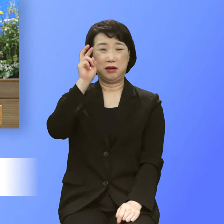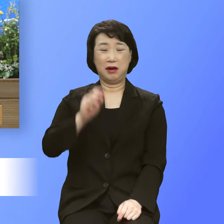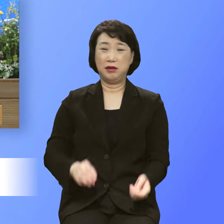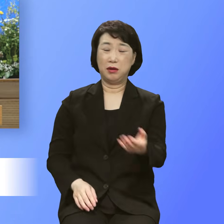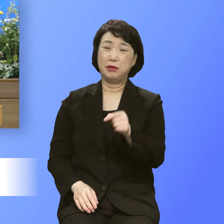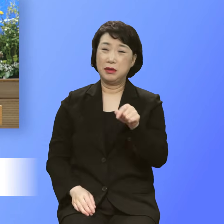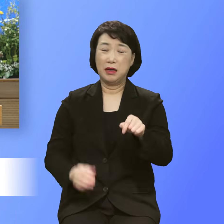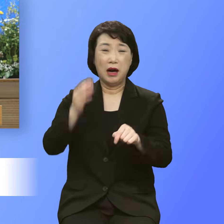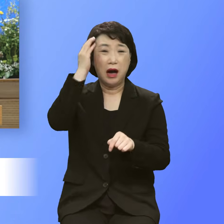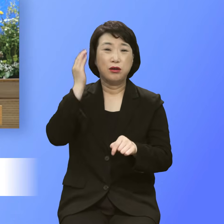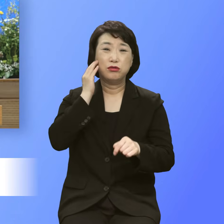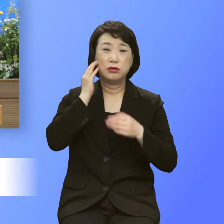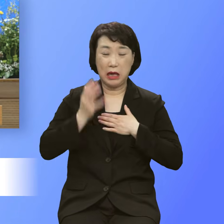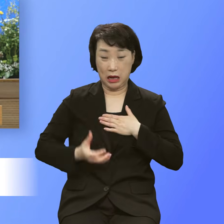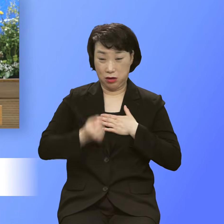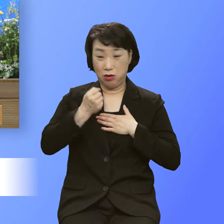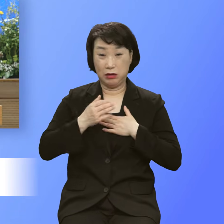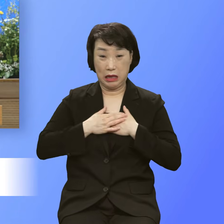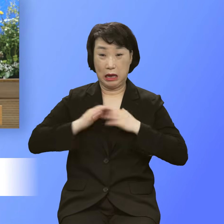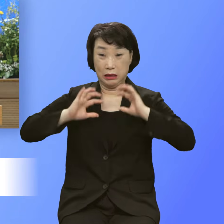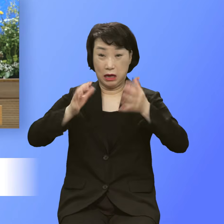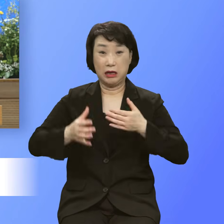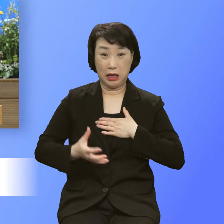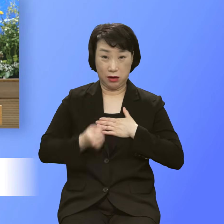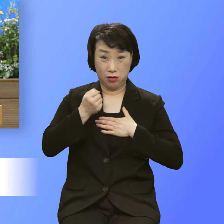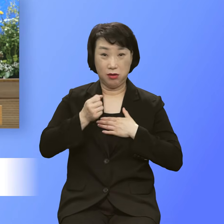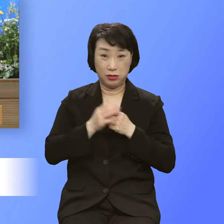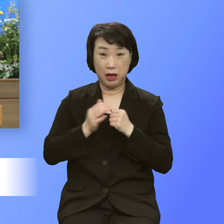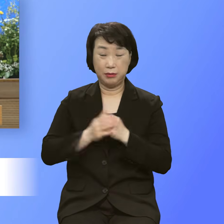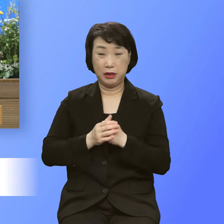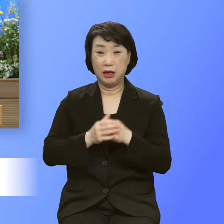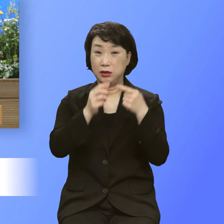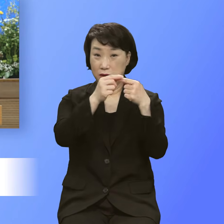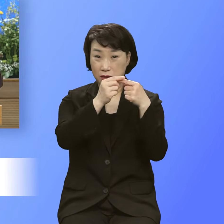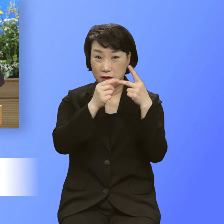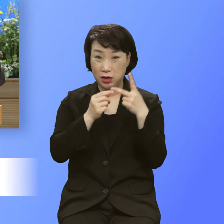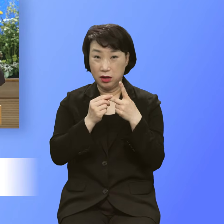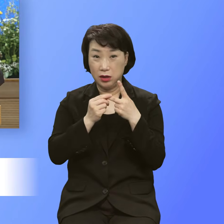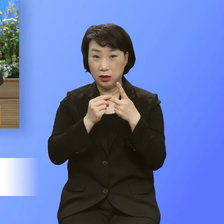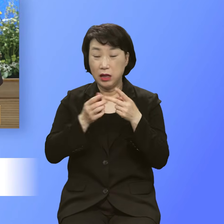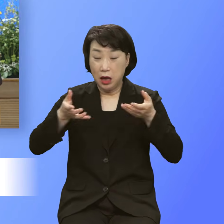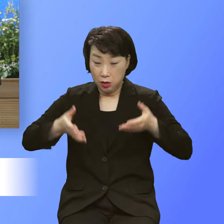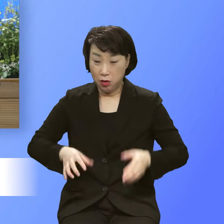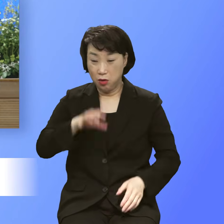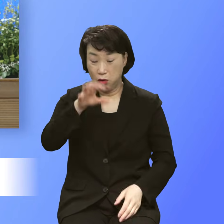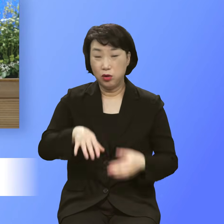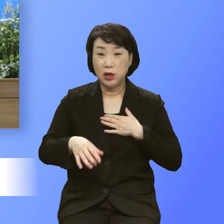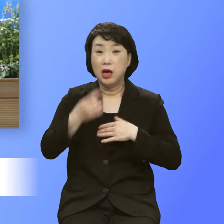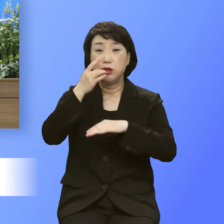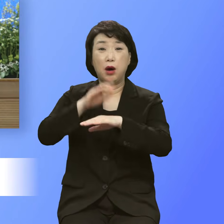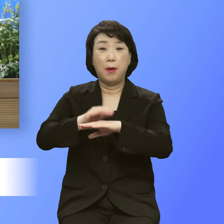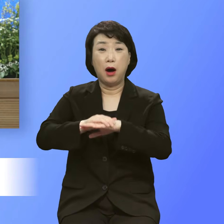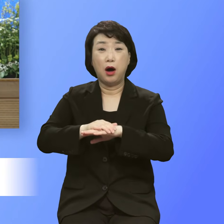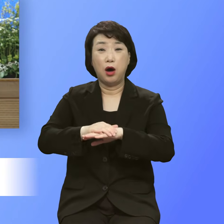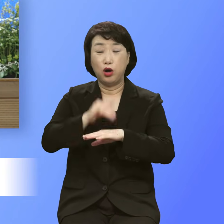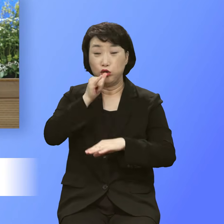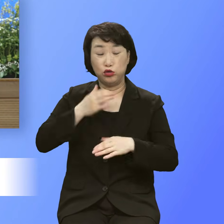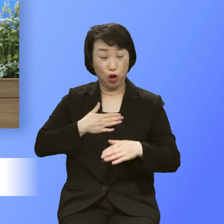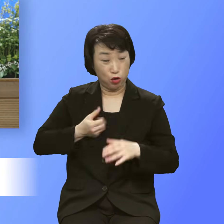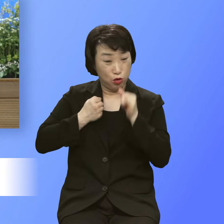이건 대한민국 내 나라 내 땅이다 이 말이야. 두 번째는 내 고향에 내 영토가 토지가 있다 이